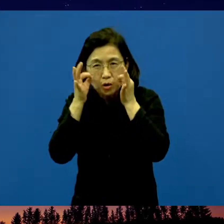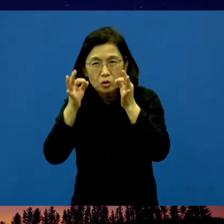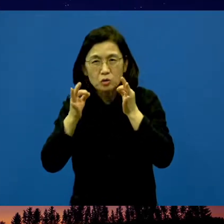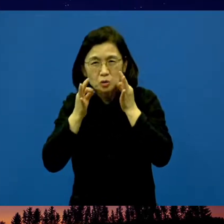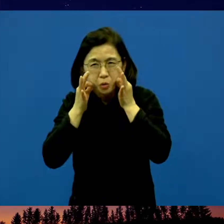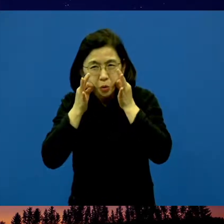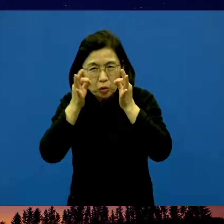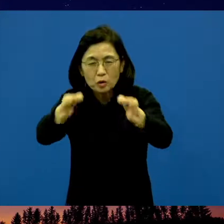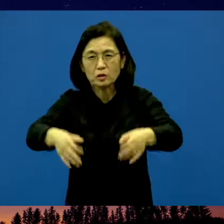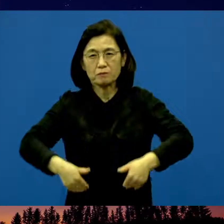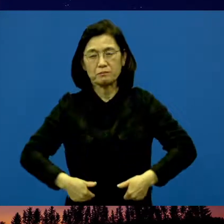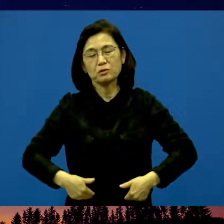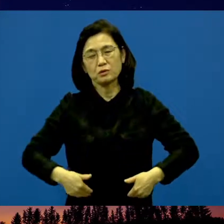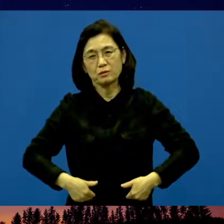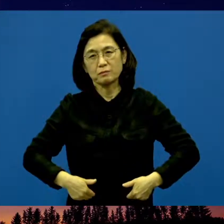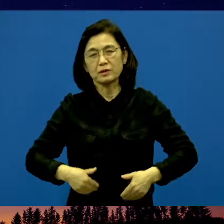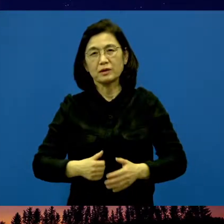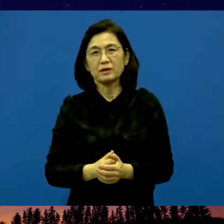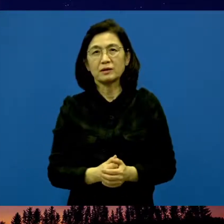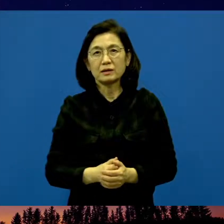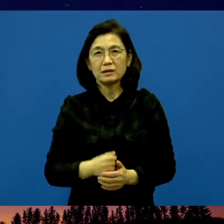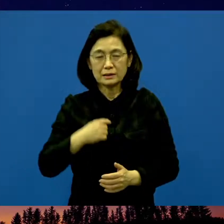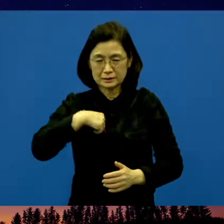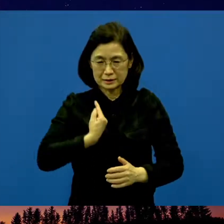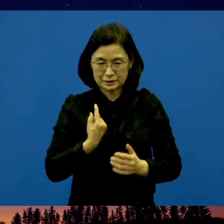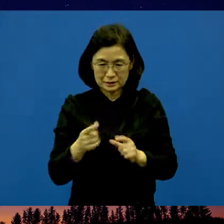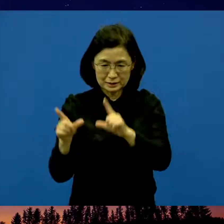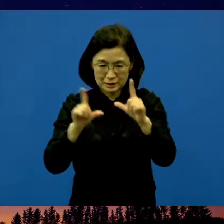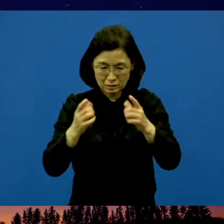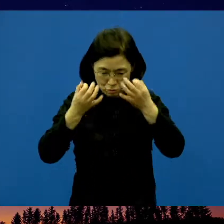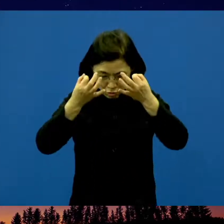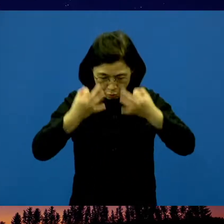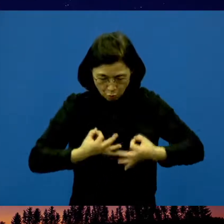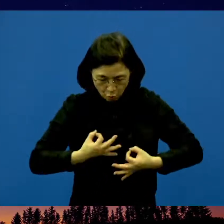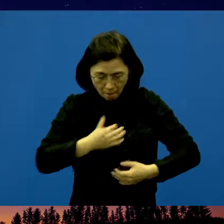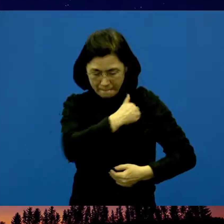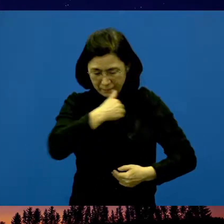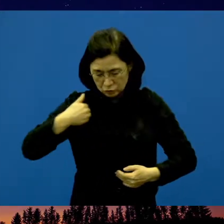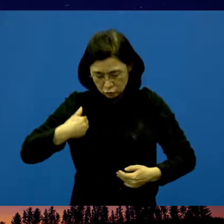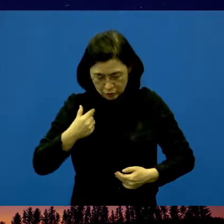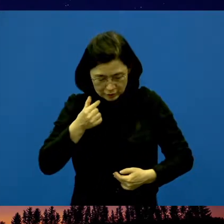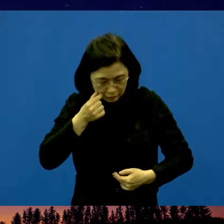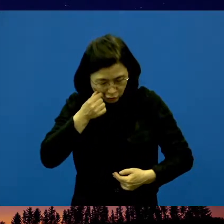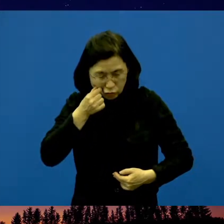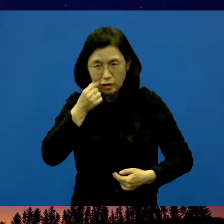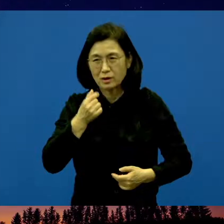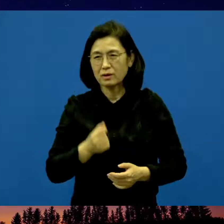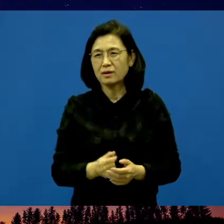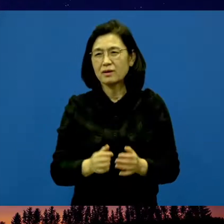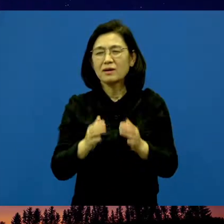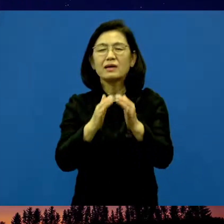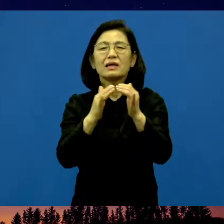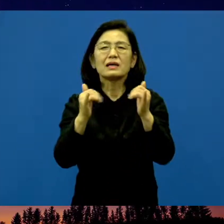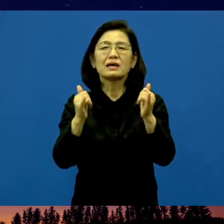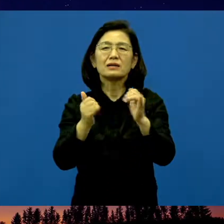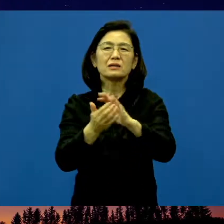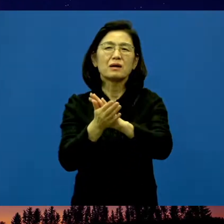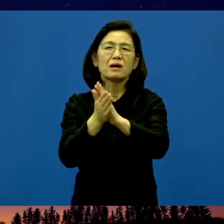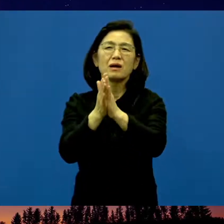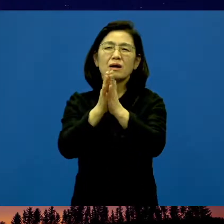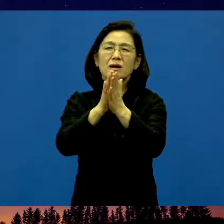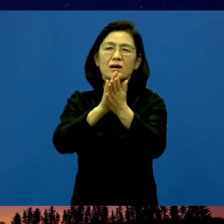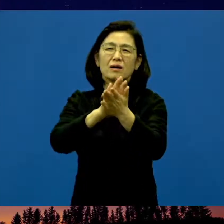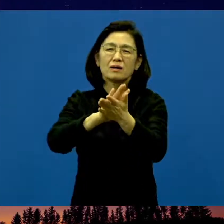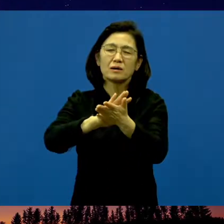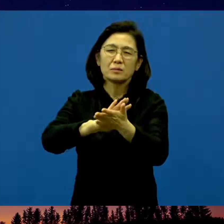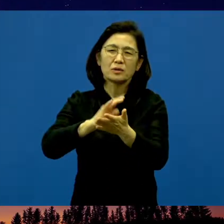대한 거룩한 불만족을 가지고 있습니다. 여러분, 인간은요 생각보다 잘 변하지 않아요. 잘 변하지 않아요.